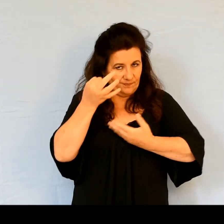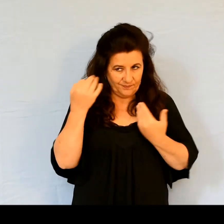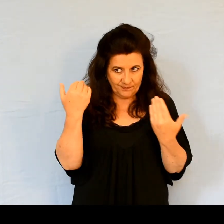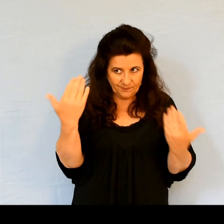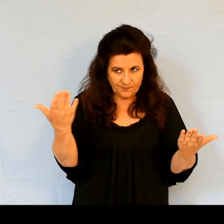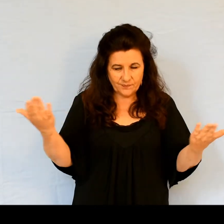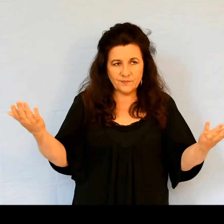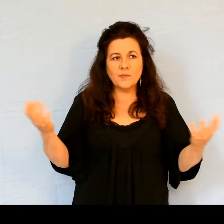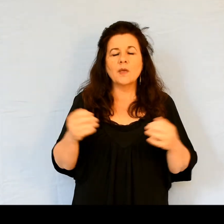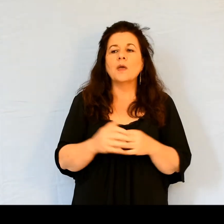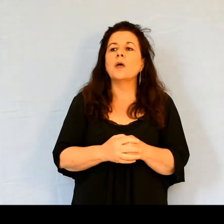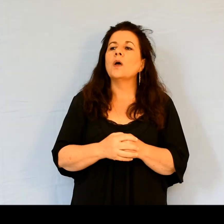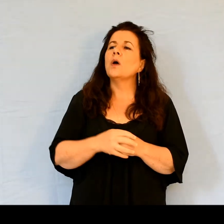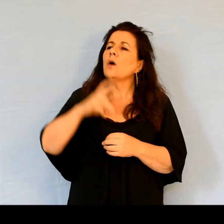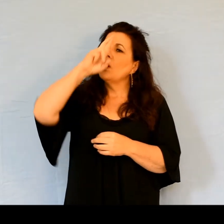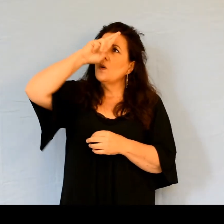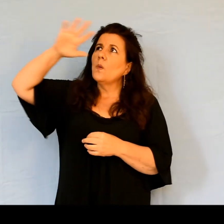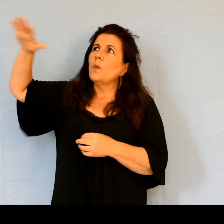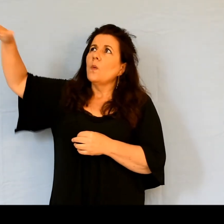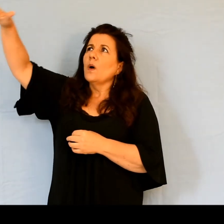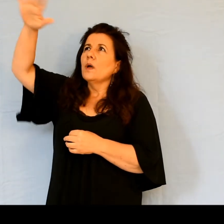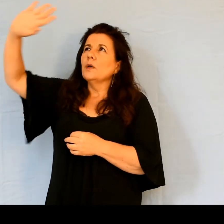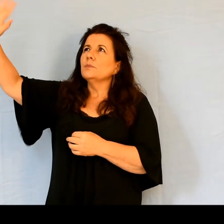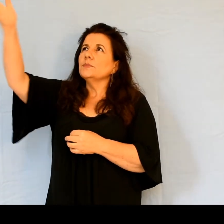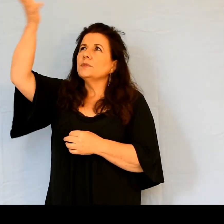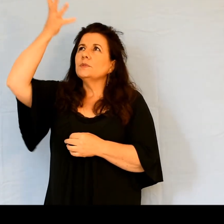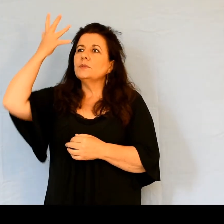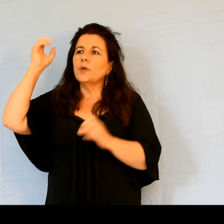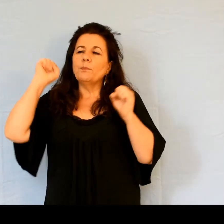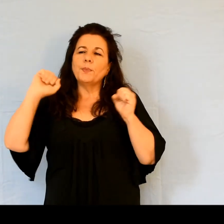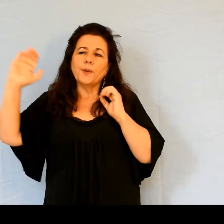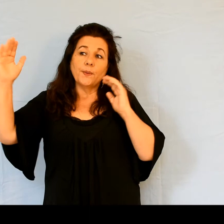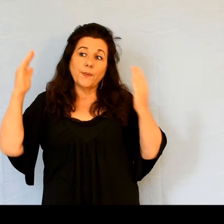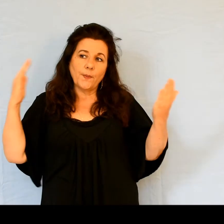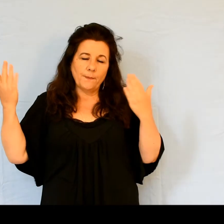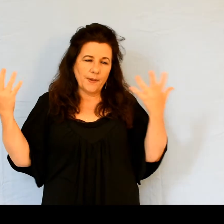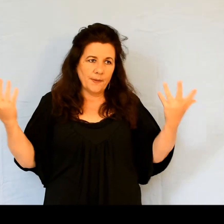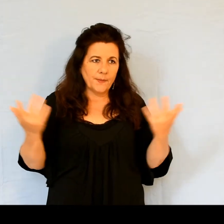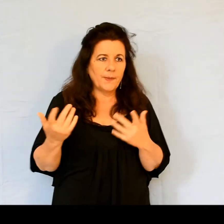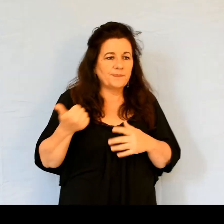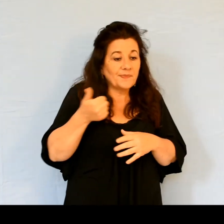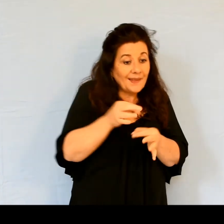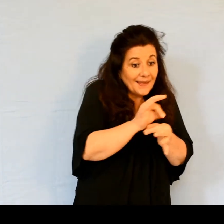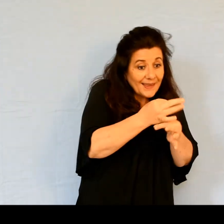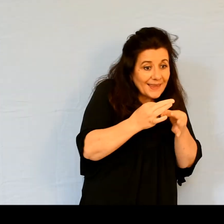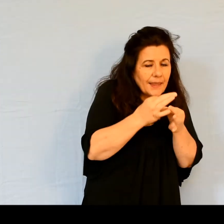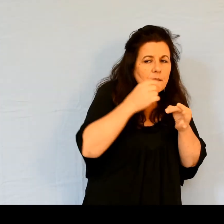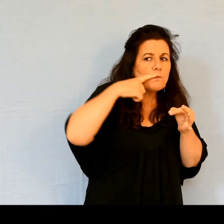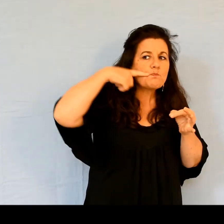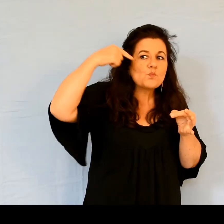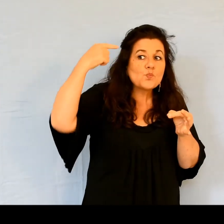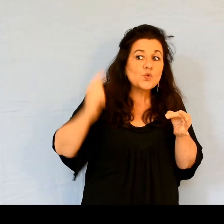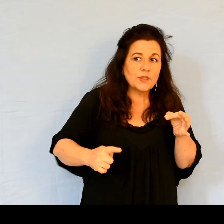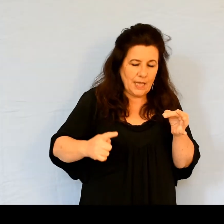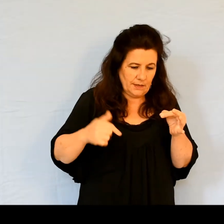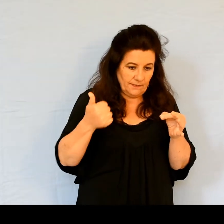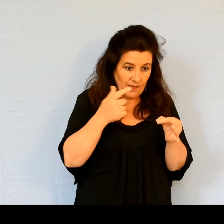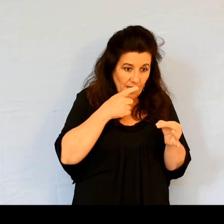Le royaume des cieux est comparable à un grain de moutarde qu'un homme a prise et qu'il a semé dans